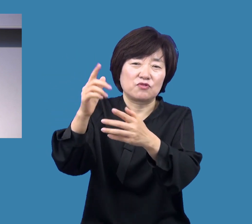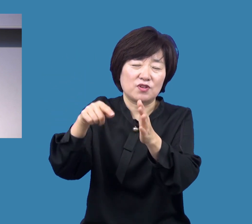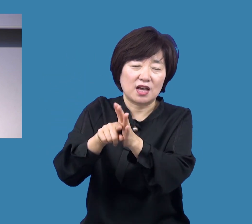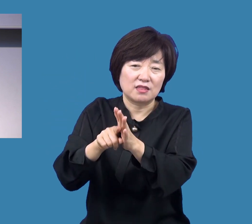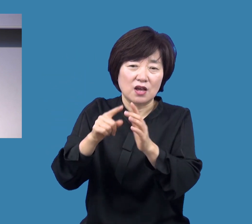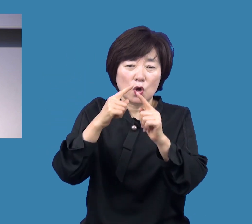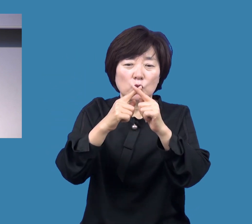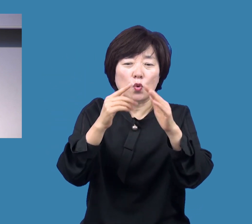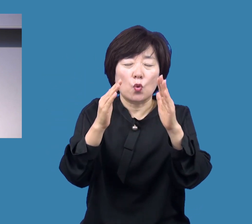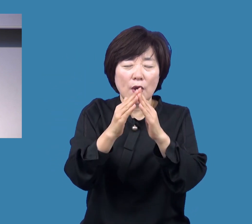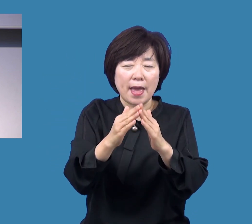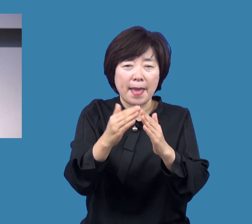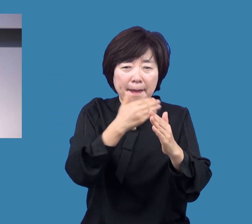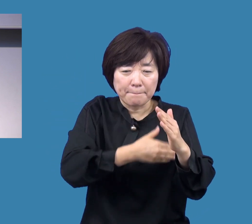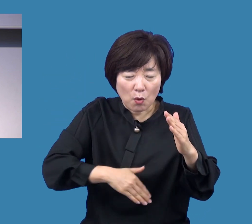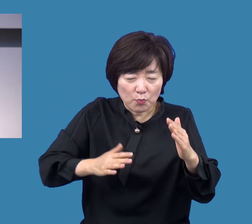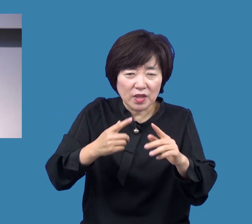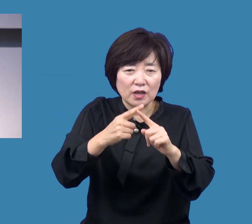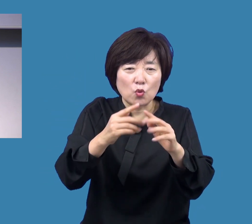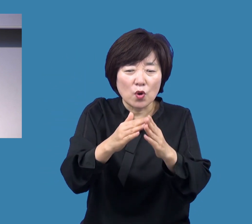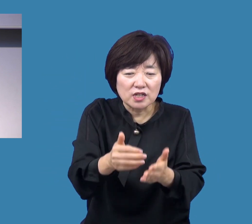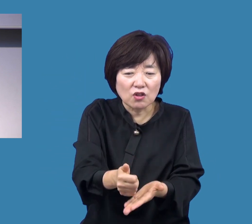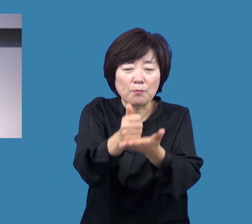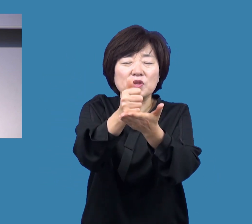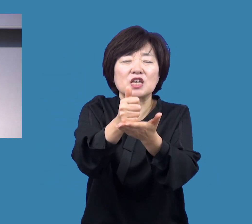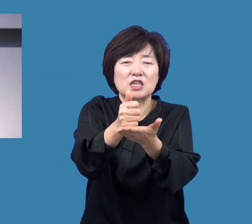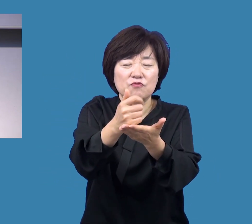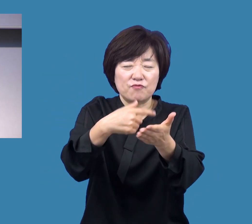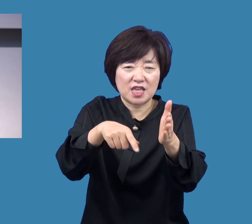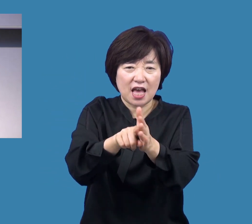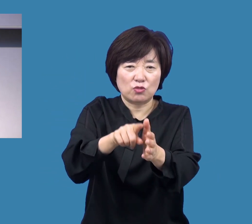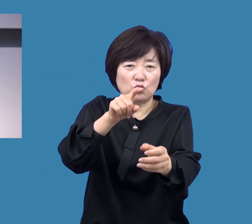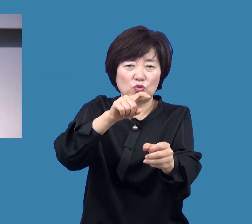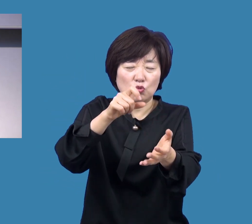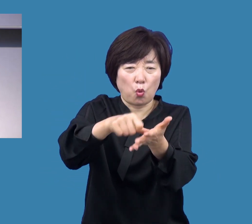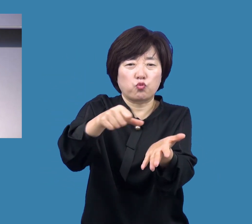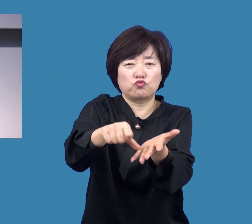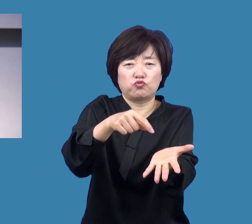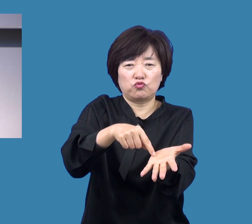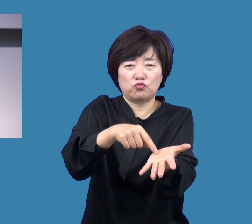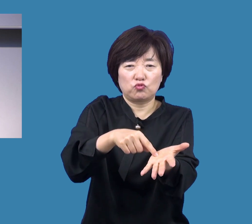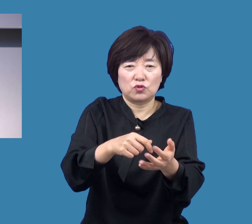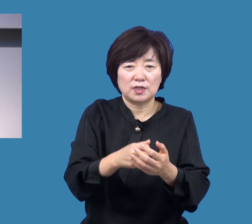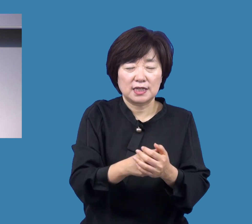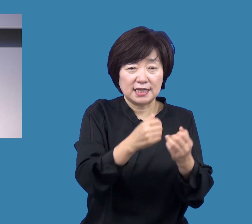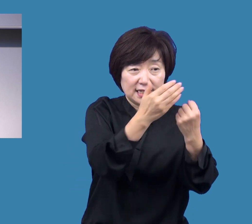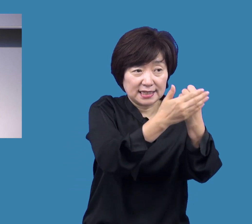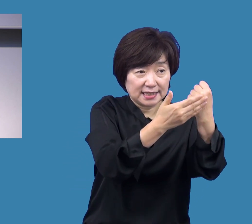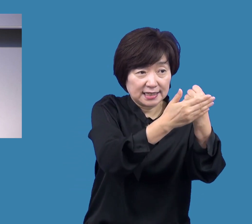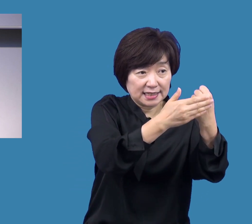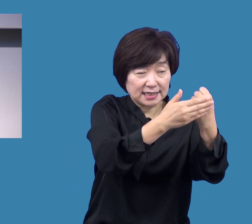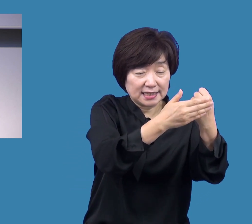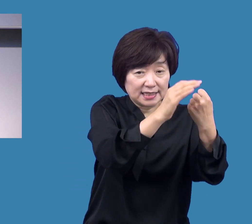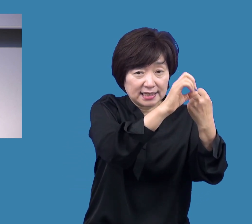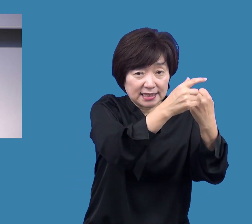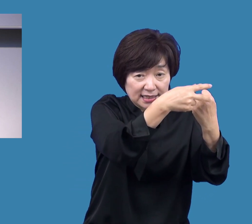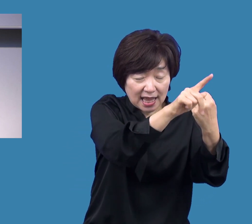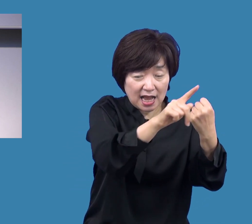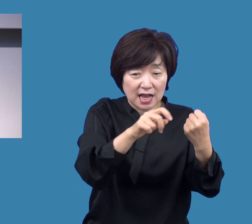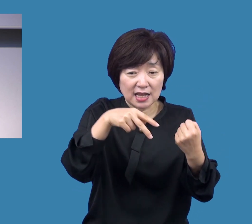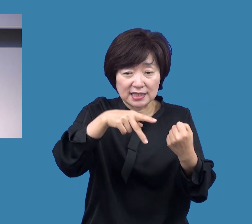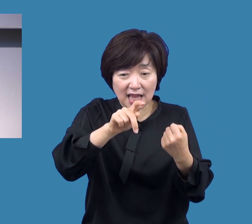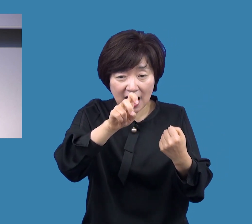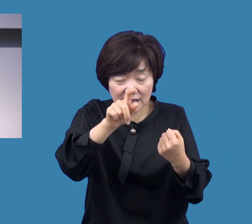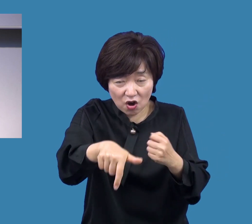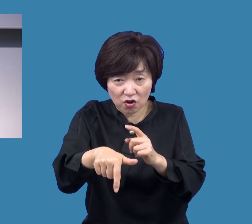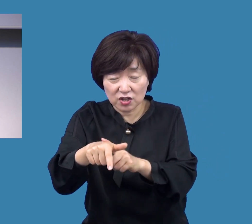몸된 교회를 섬기기 위한 도구예요. 자, 그래서 은사, 사역, 직분 이렇게 연결되어 있다는 걸 기억하십시오.